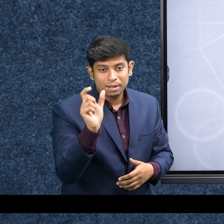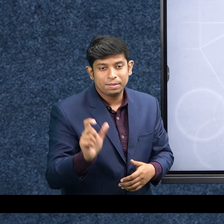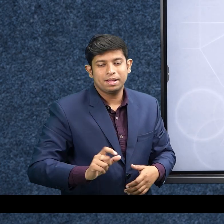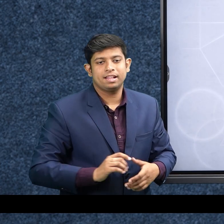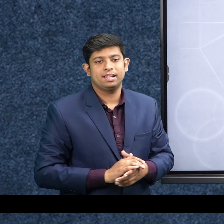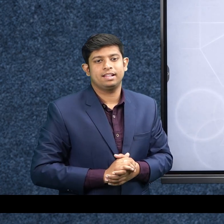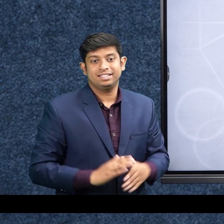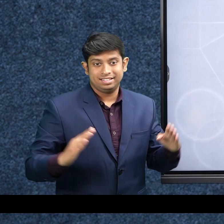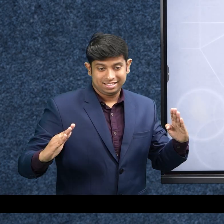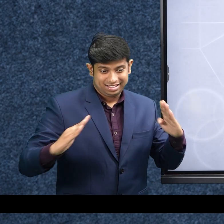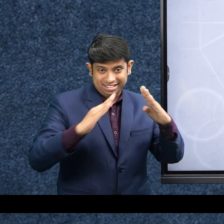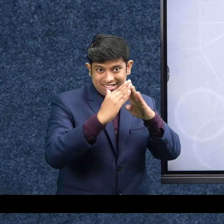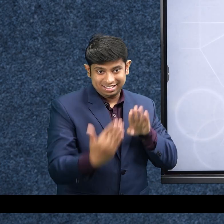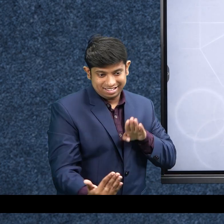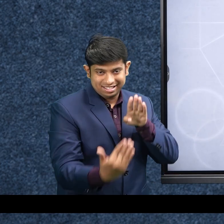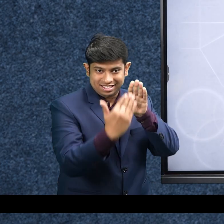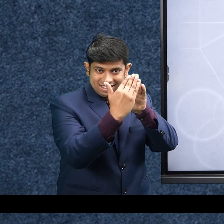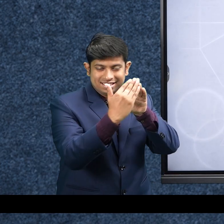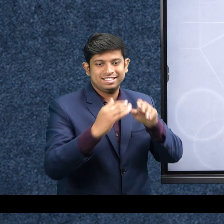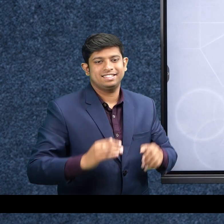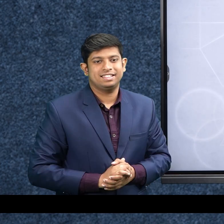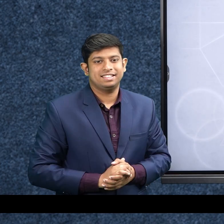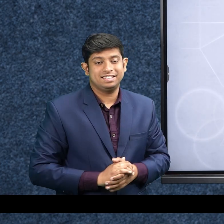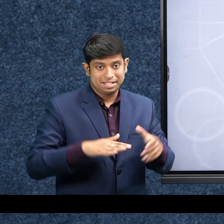मुख्य शब्द। शुंडाकार स्तंभ, नींव,